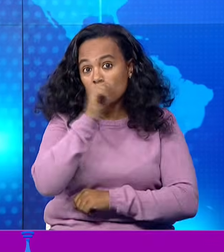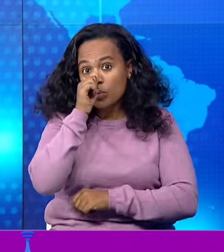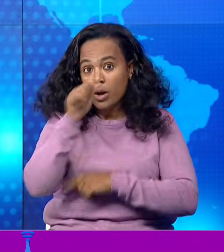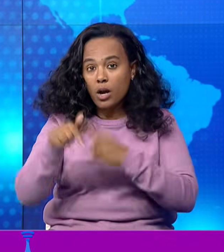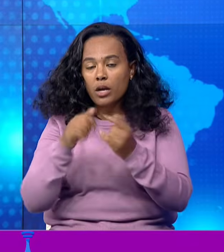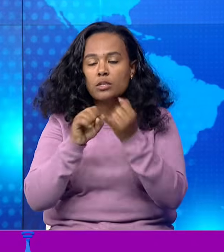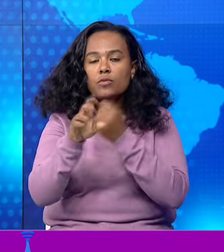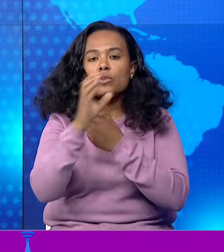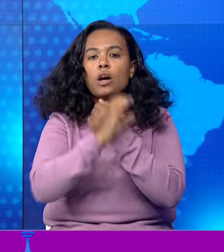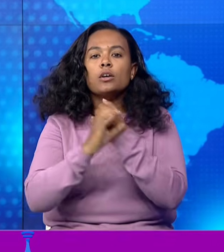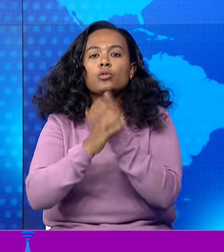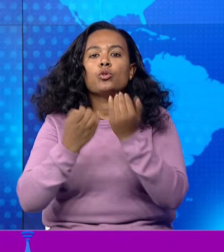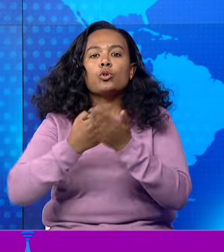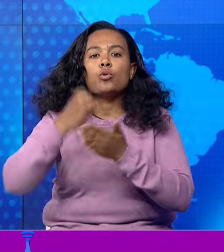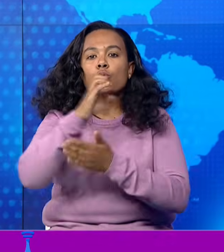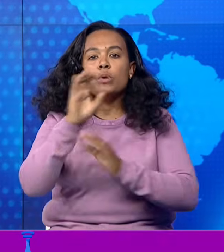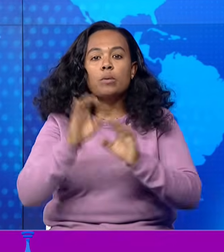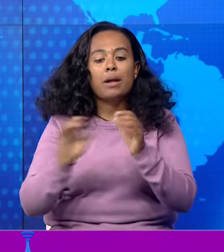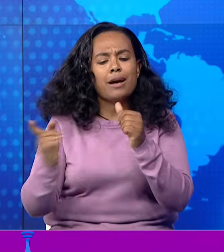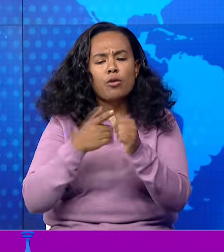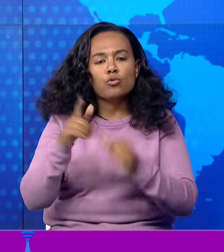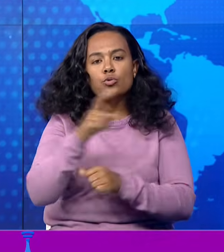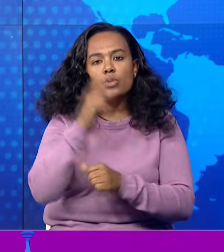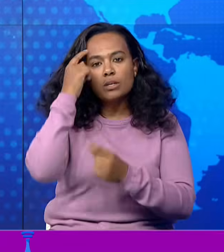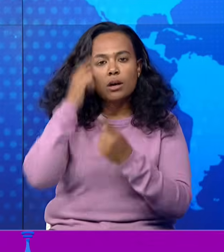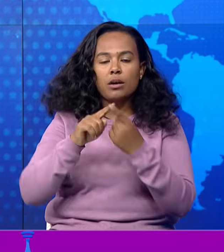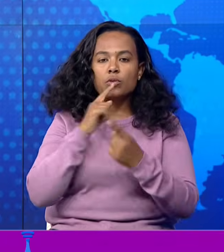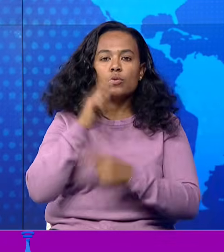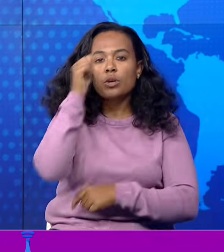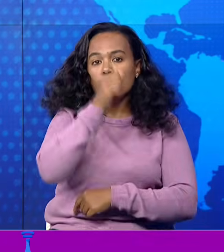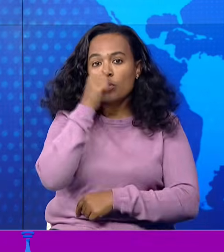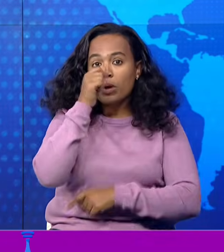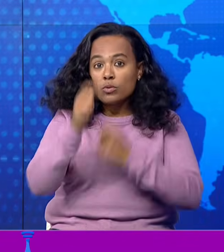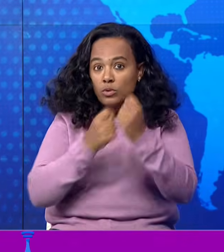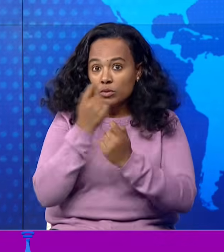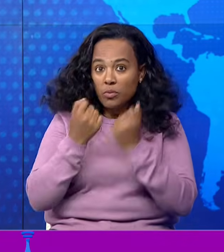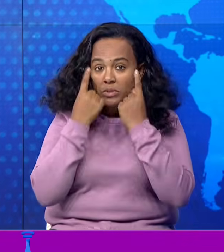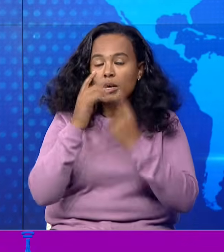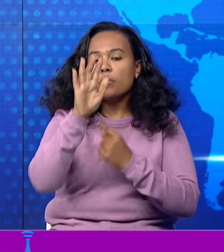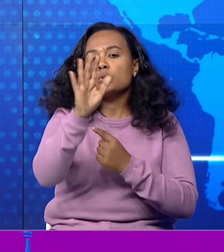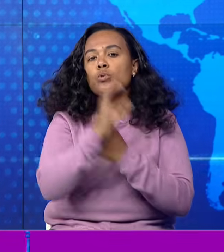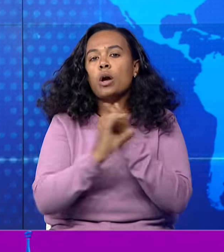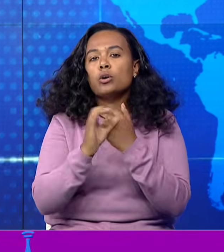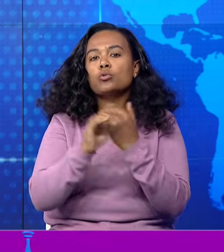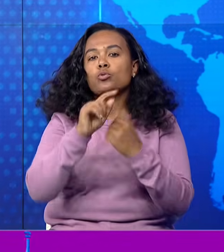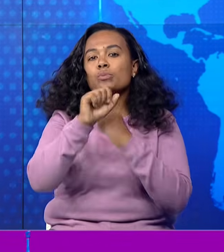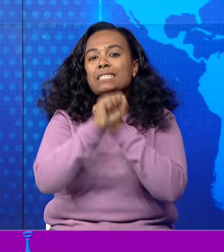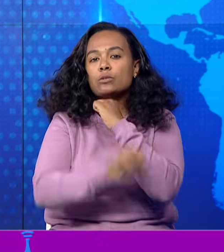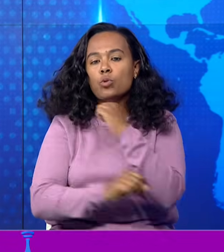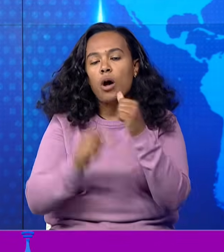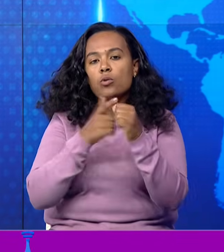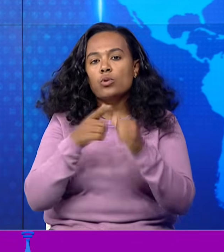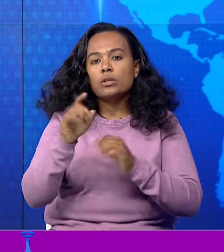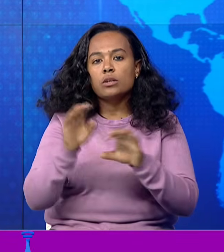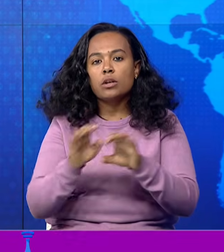ዘርፉን ለሀገሪቱ የኢኮኖሚ ምሰሶ ውስጥ አንዱ እንዲሆንም ያለመ ነው። የኢትዮጵያን የቱሪዝም አቅም በመገንዘብ ከአምስቱ የሀገሪቱ ምሰሶዎች ውስጥ አንዱ የተደረገው